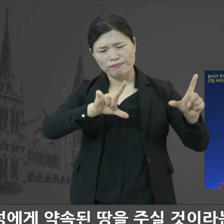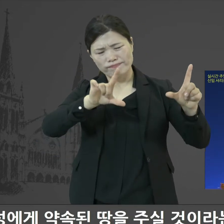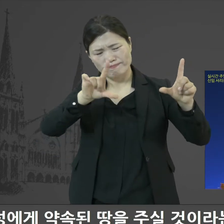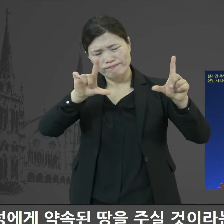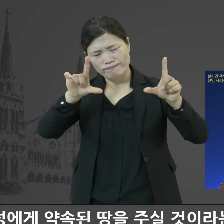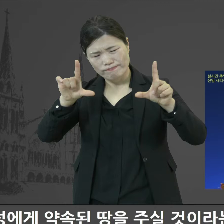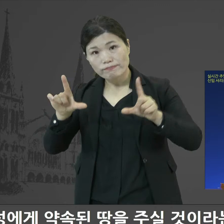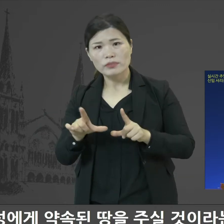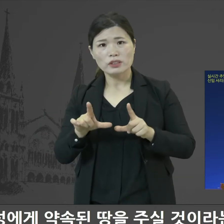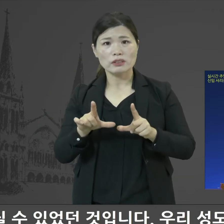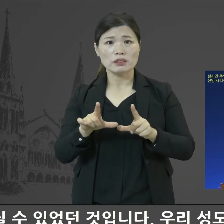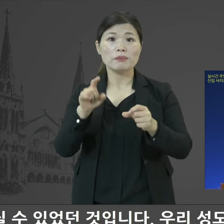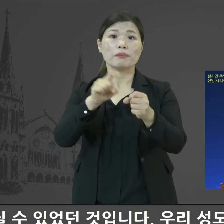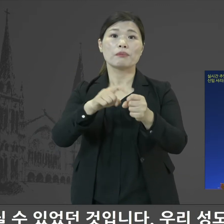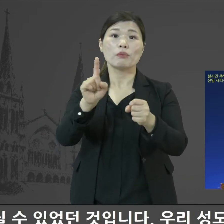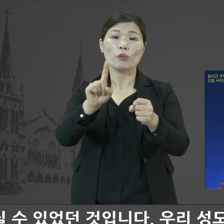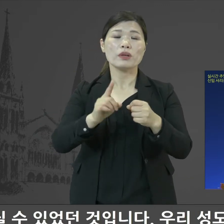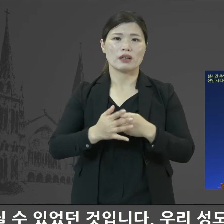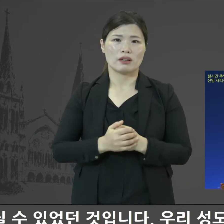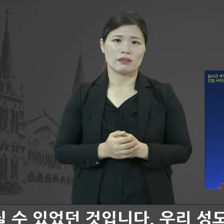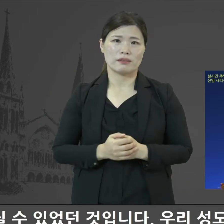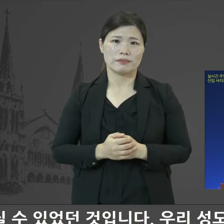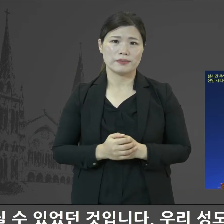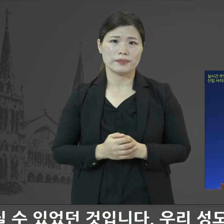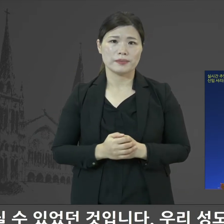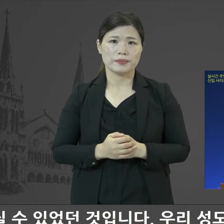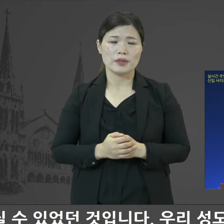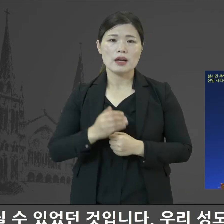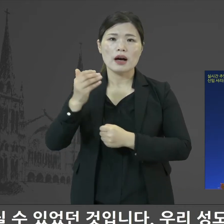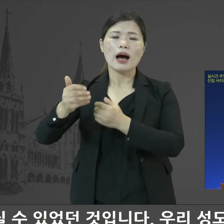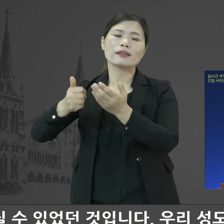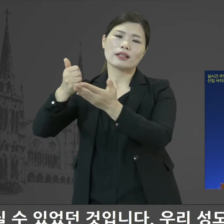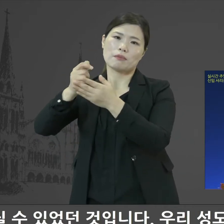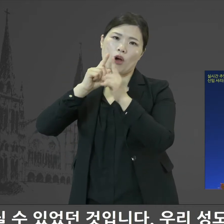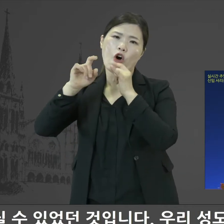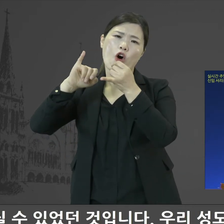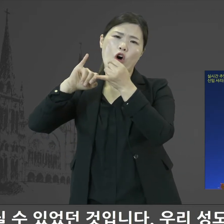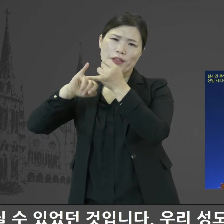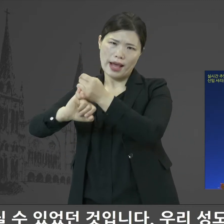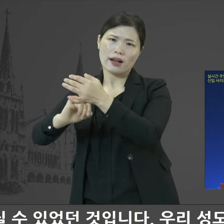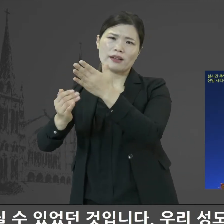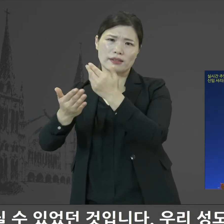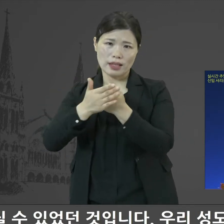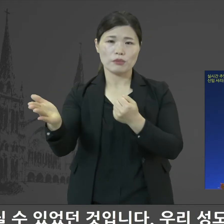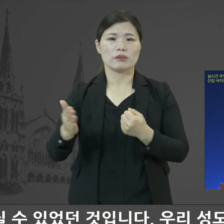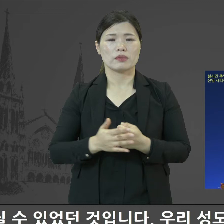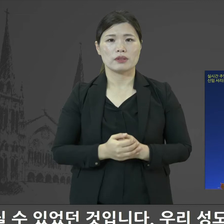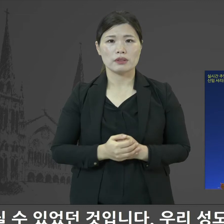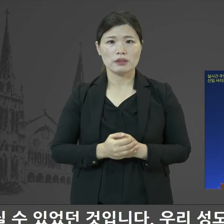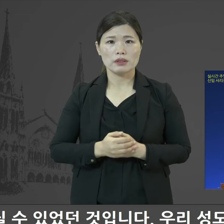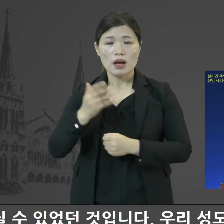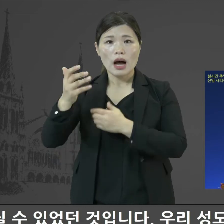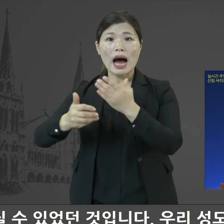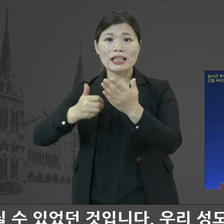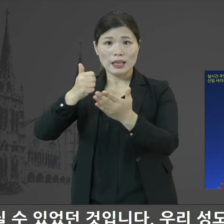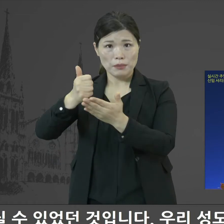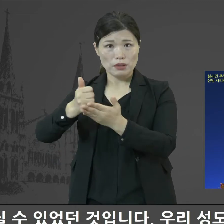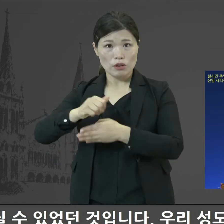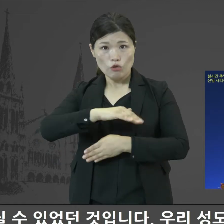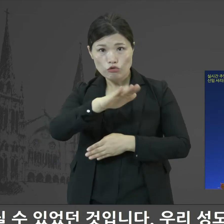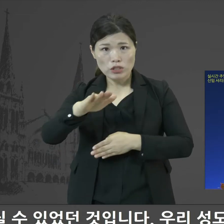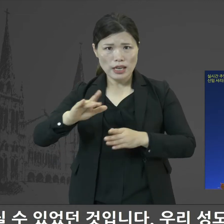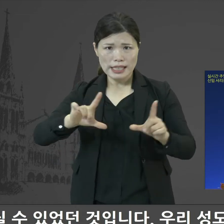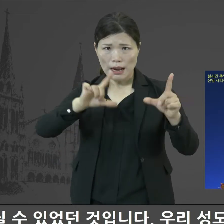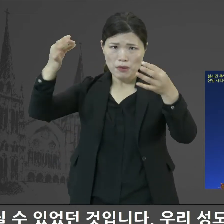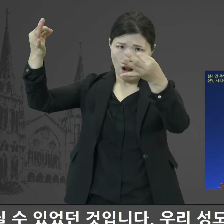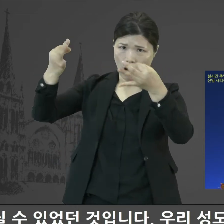이유가 어디 있습니까? 그것은 하나님의 언약에 있는 줄 믿습니다. 하나님께서 우리 삶을 바라보시면서